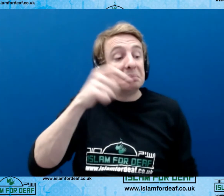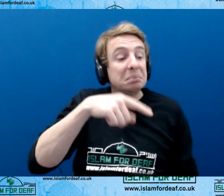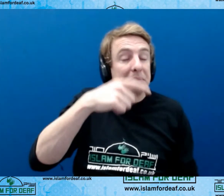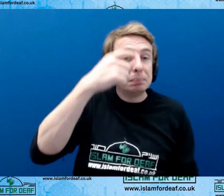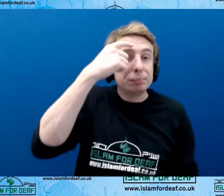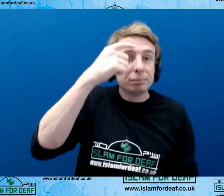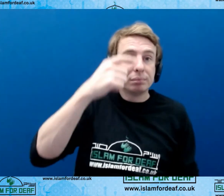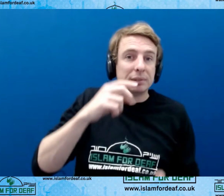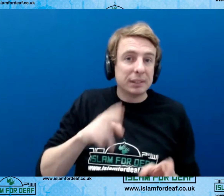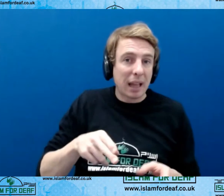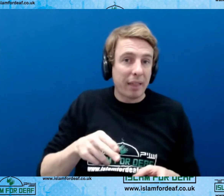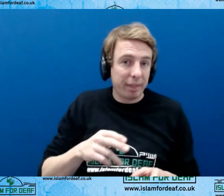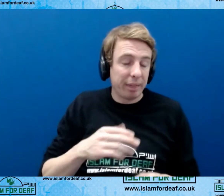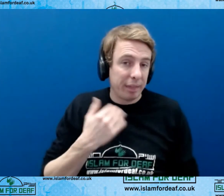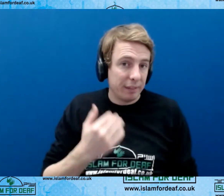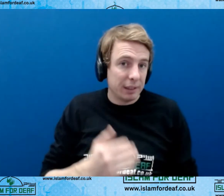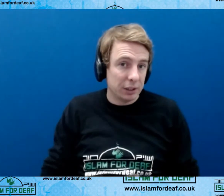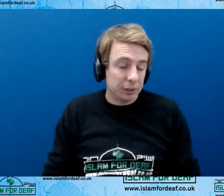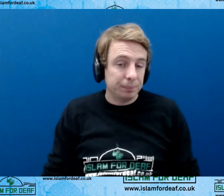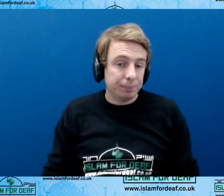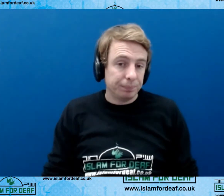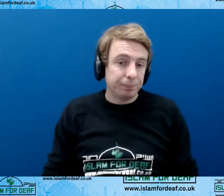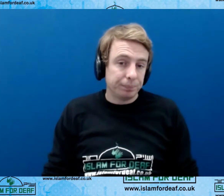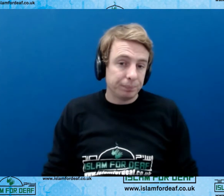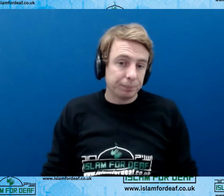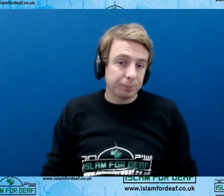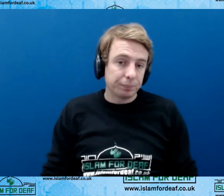Tom, can you hear? يعني يدخل.